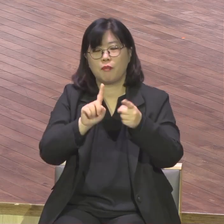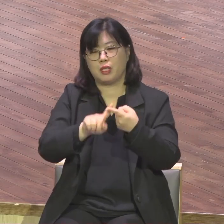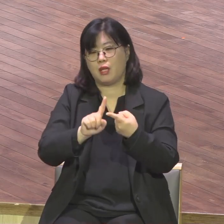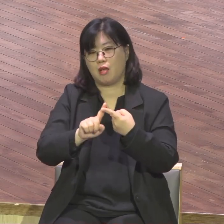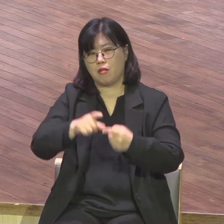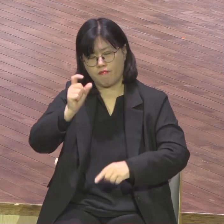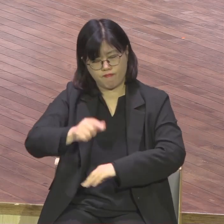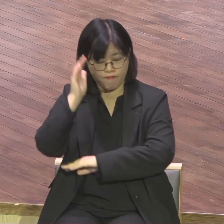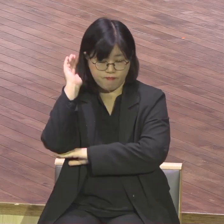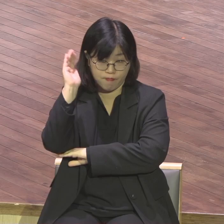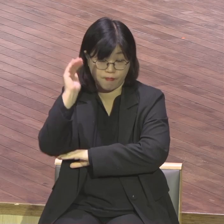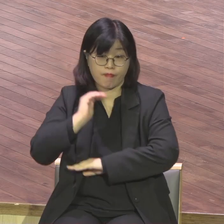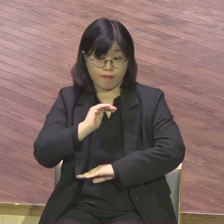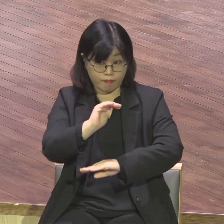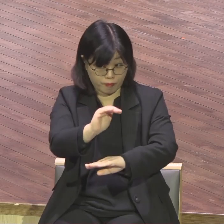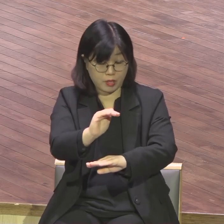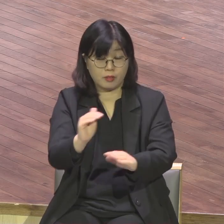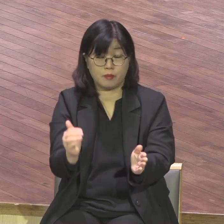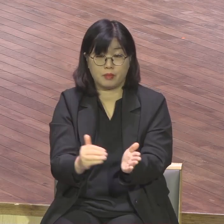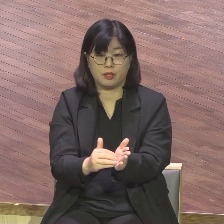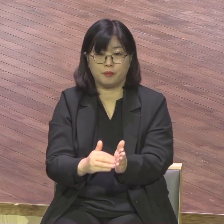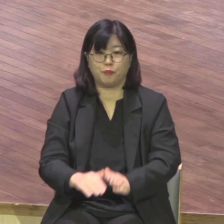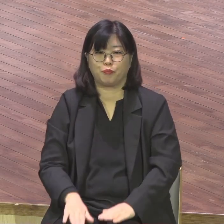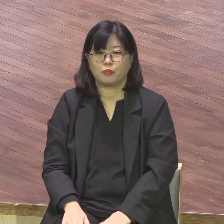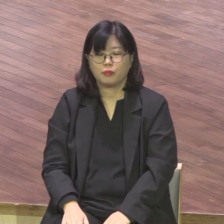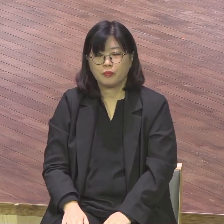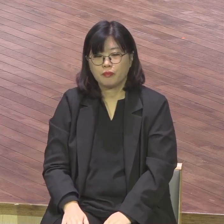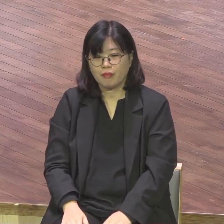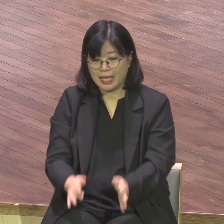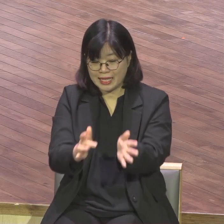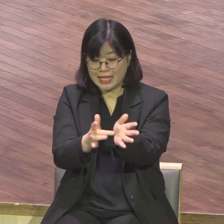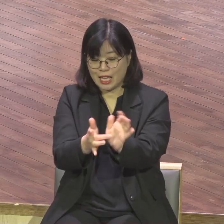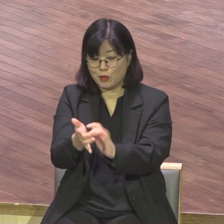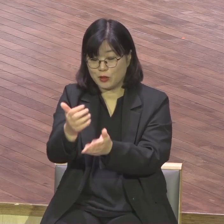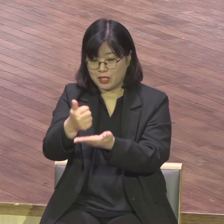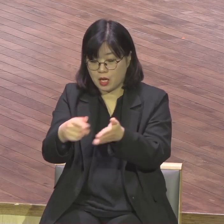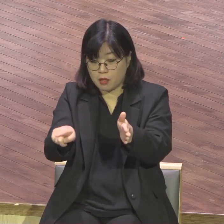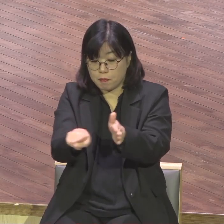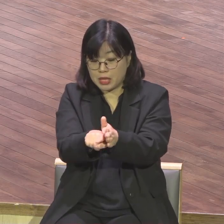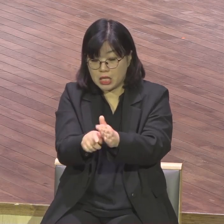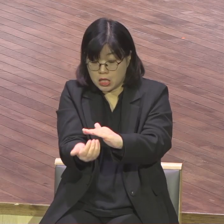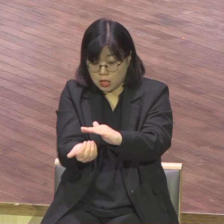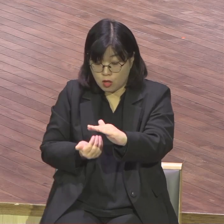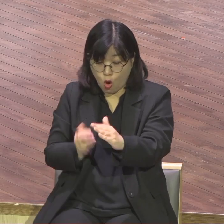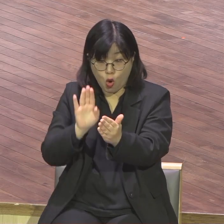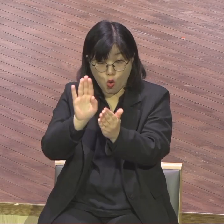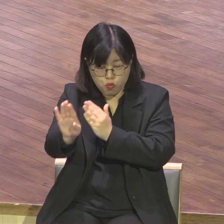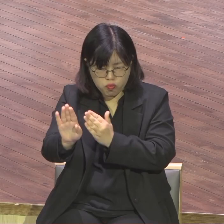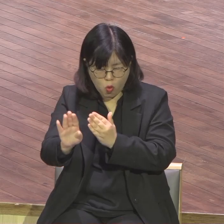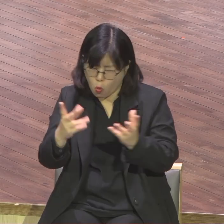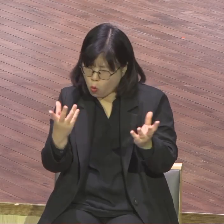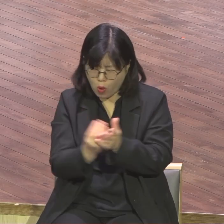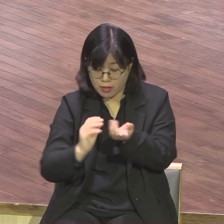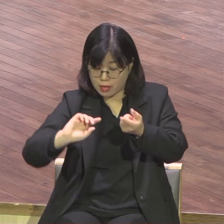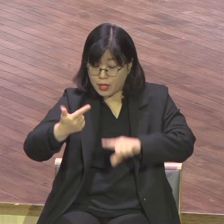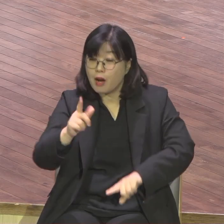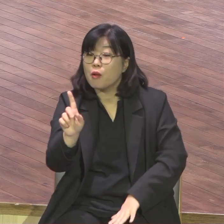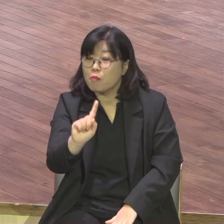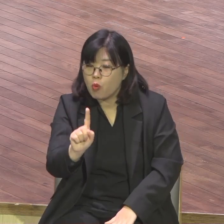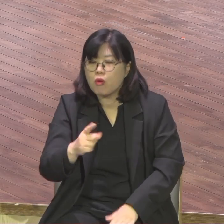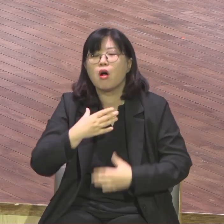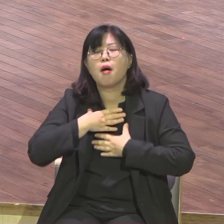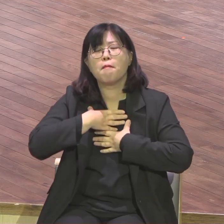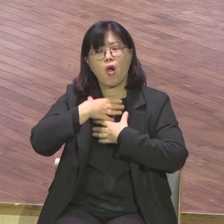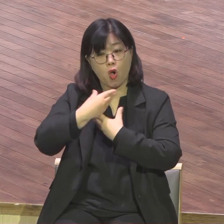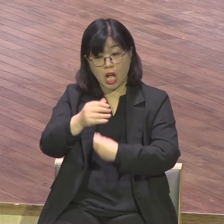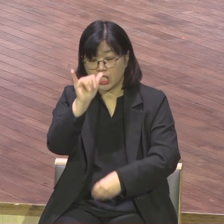나타난 큰 특징이 뭐냐? 예수 믿기 전과 예수 믿고 난 이후에 특징이 평강입니다. 평강.